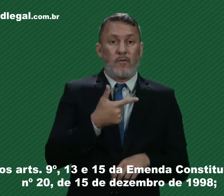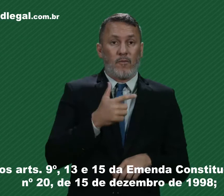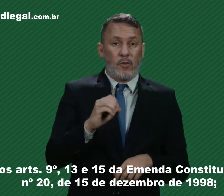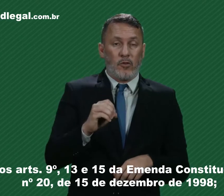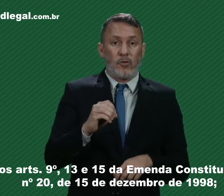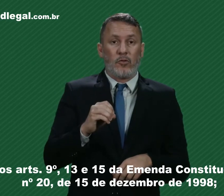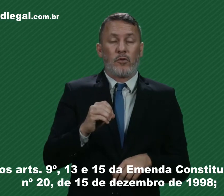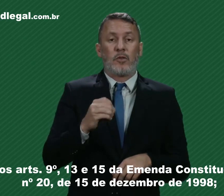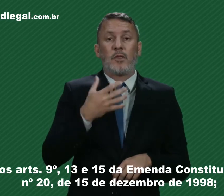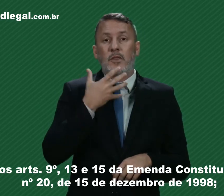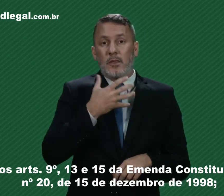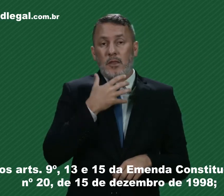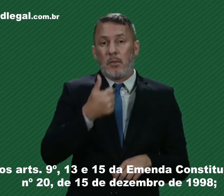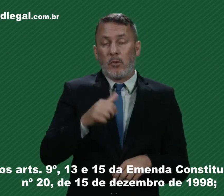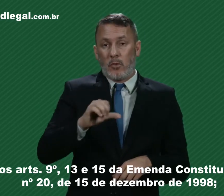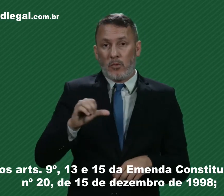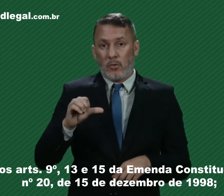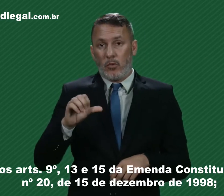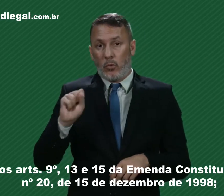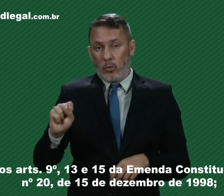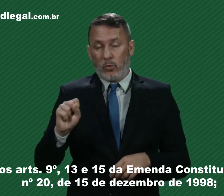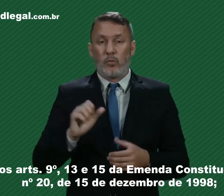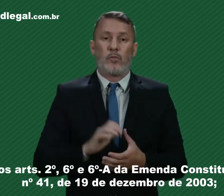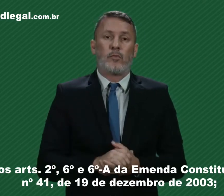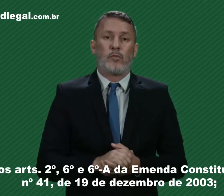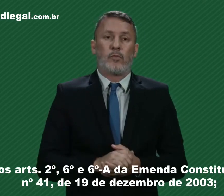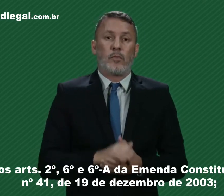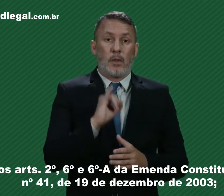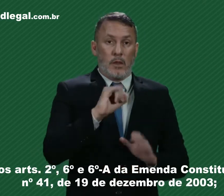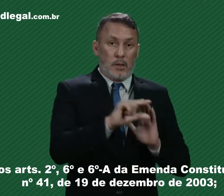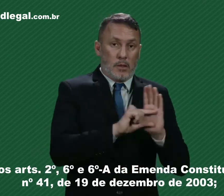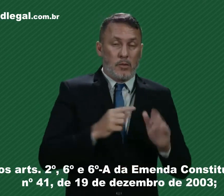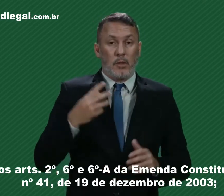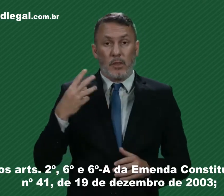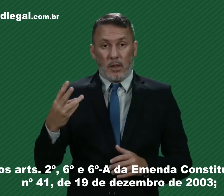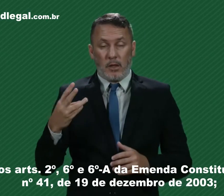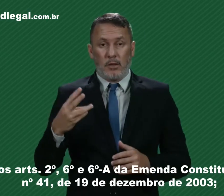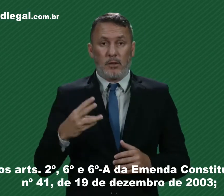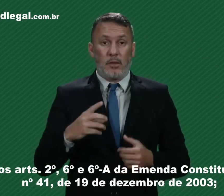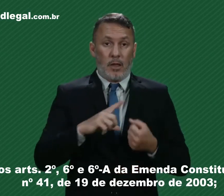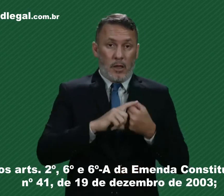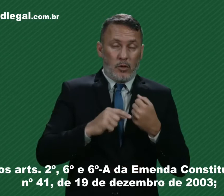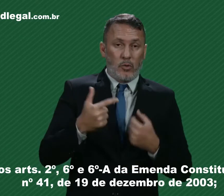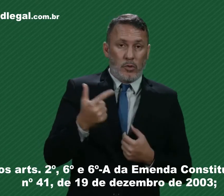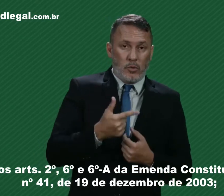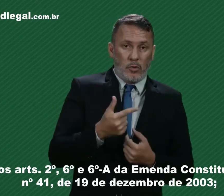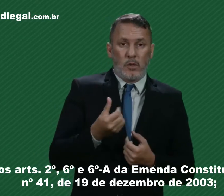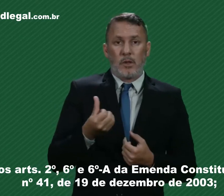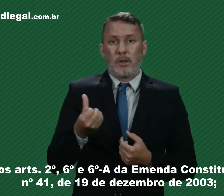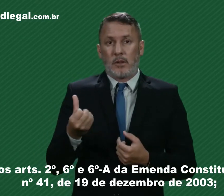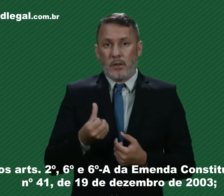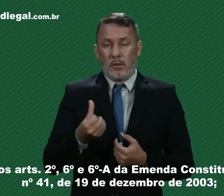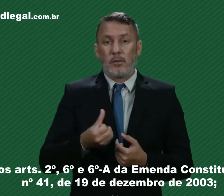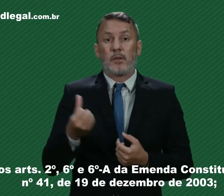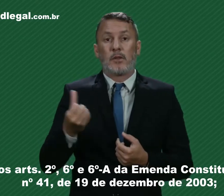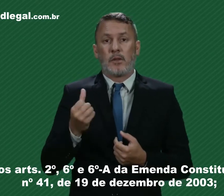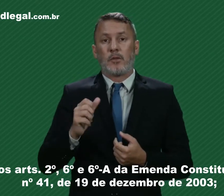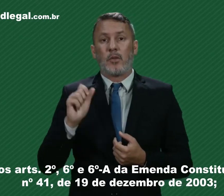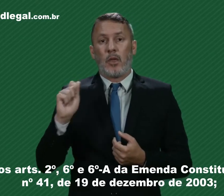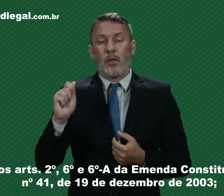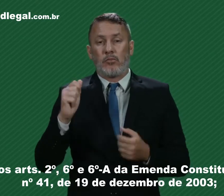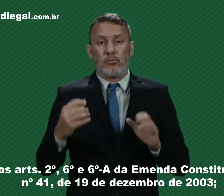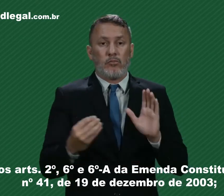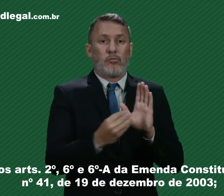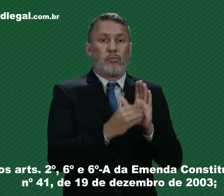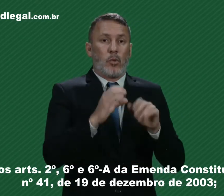de 15 de dezembro de 1998. Inciso 3. Os artigos 2º, 6º e 6º-A